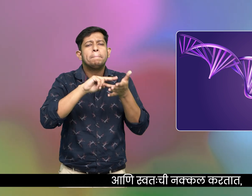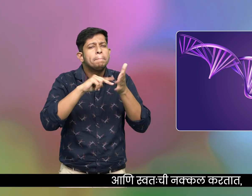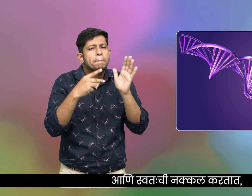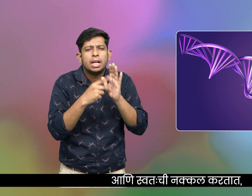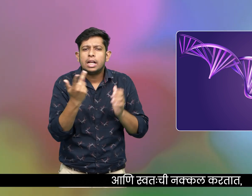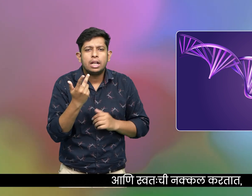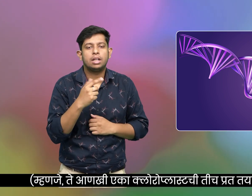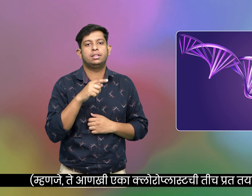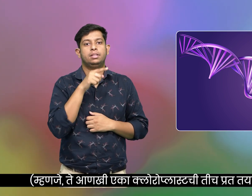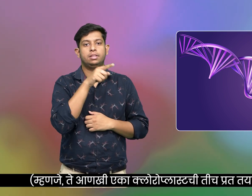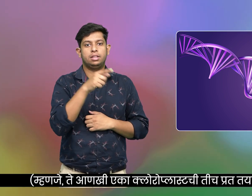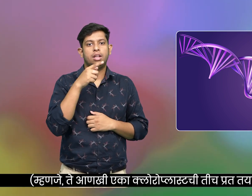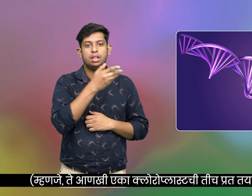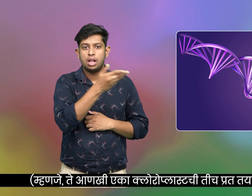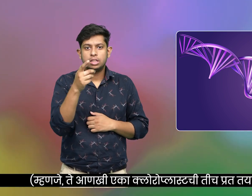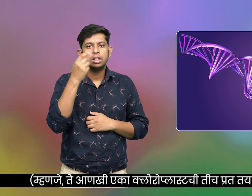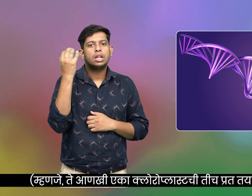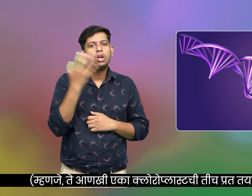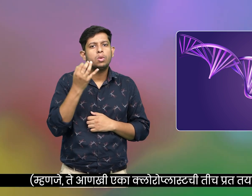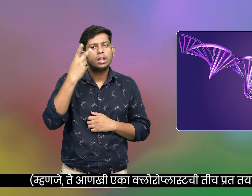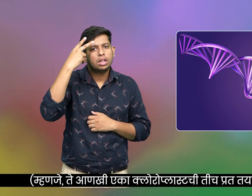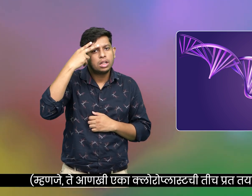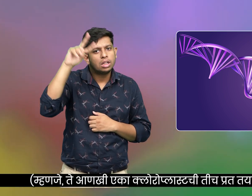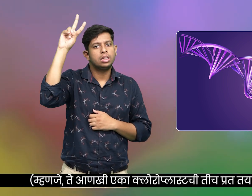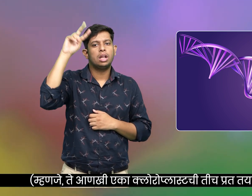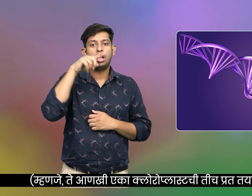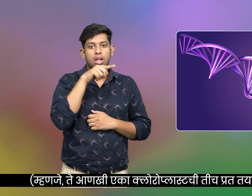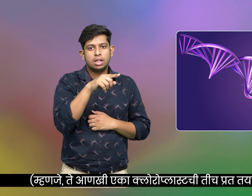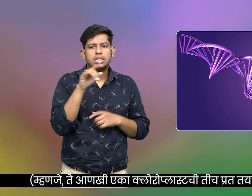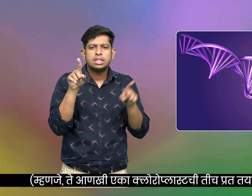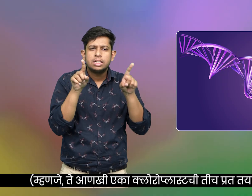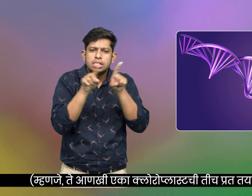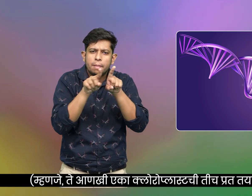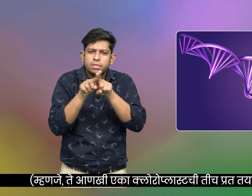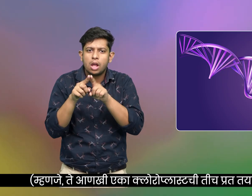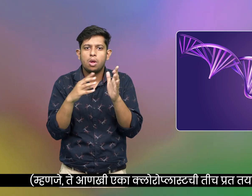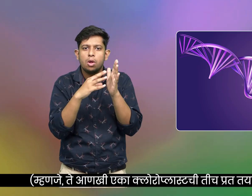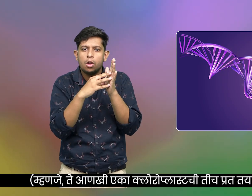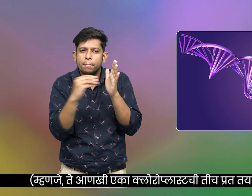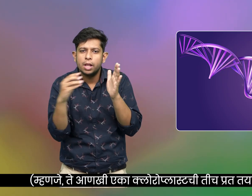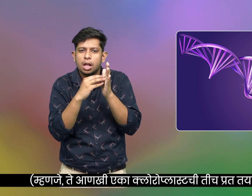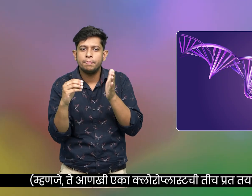नक्कल करतात, म्हणजे ते आणखी एक क्लोरोप्लास्टची तीच प्रत तयार करू शकतात.